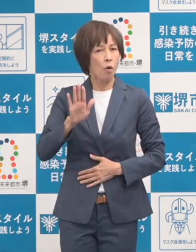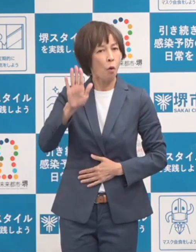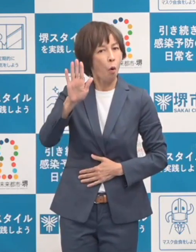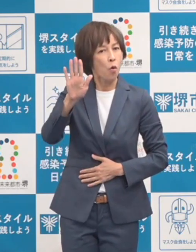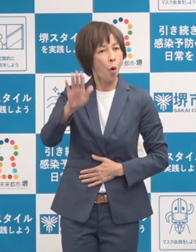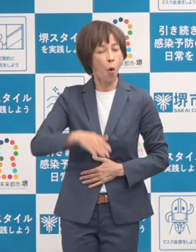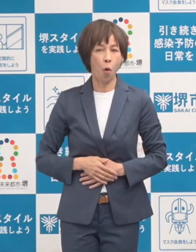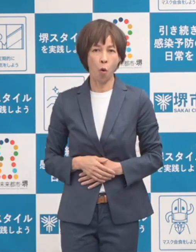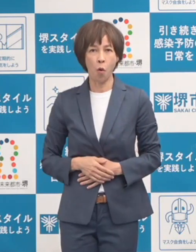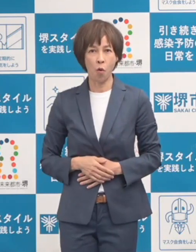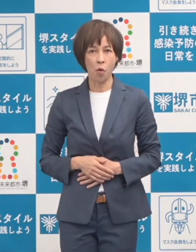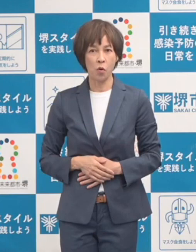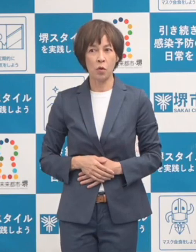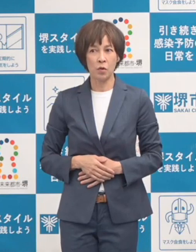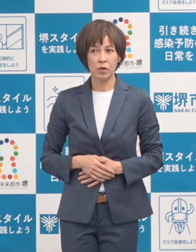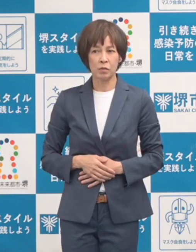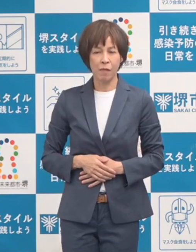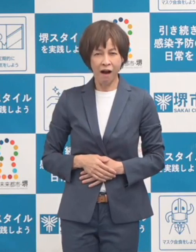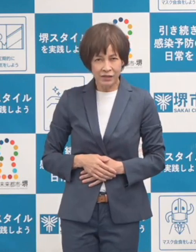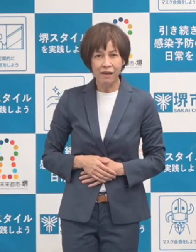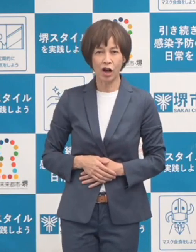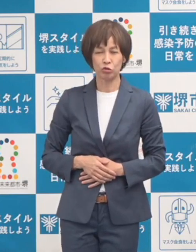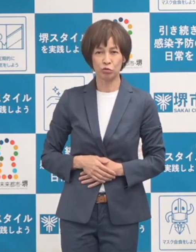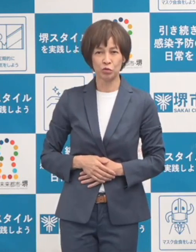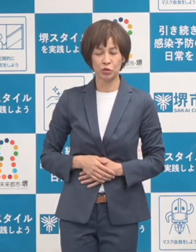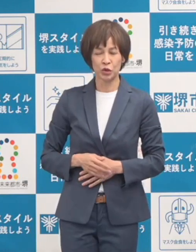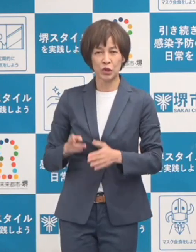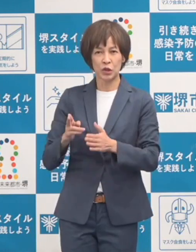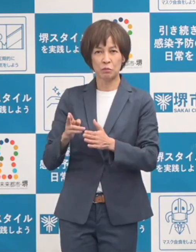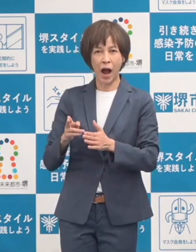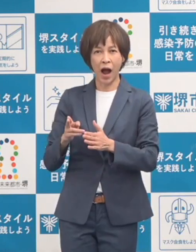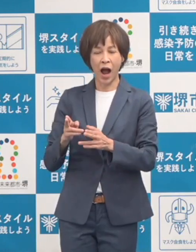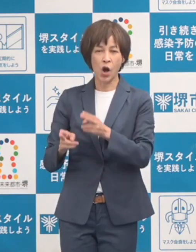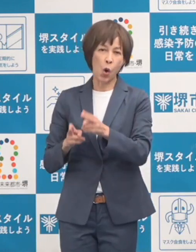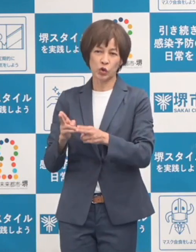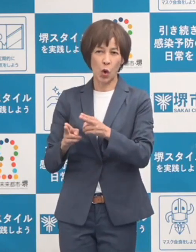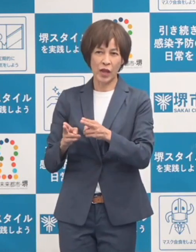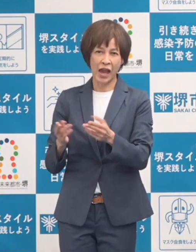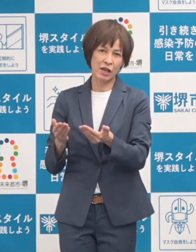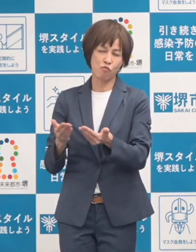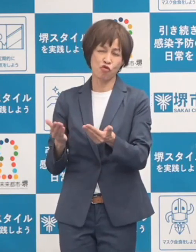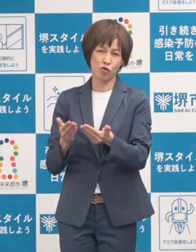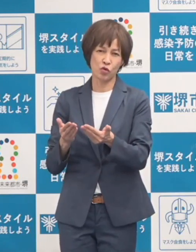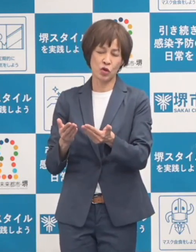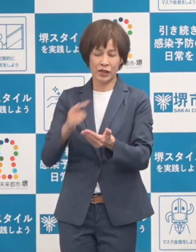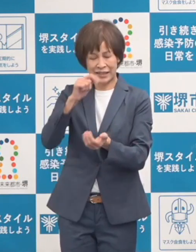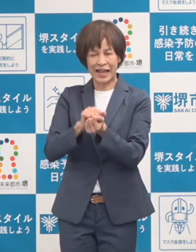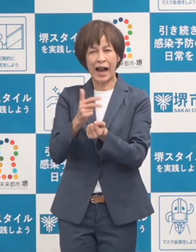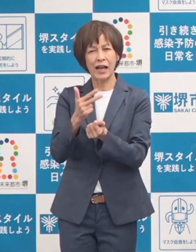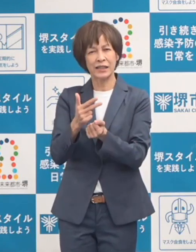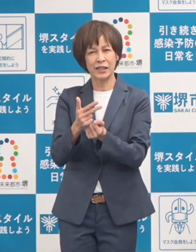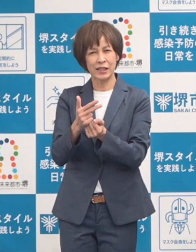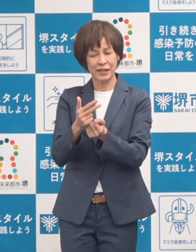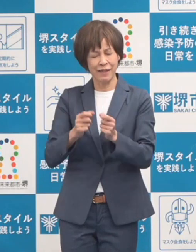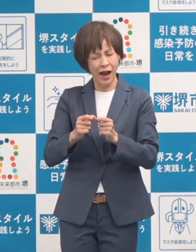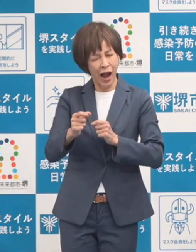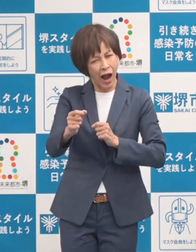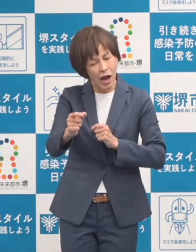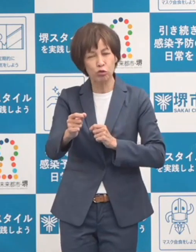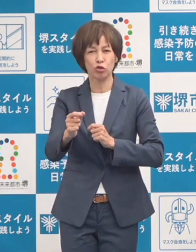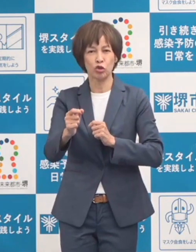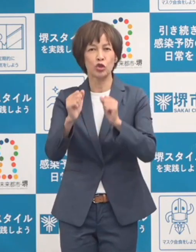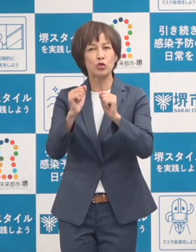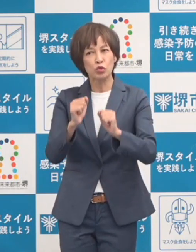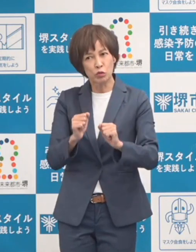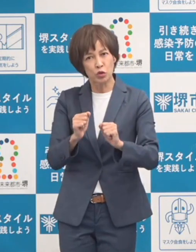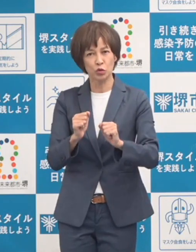の、せっかく工場で勤務してくださった方の定住の促進についての現状の課題についてのご認識と、